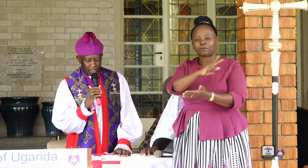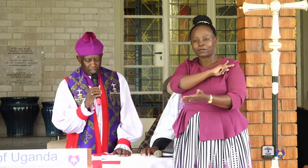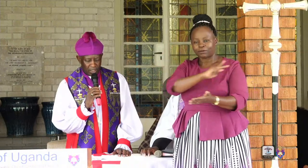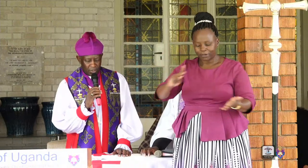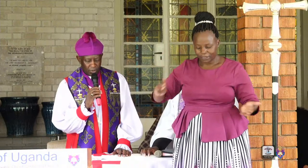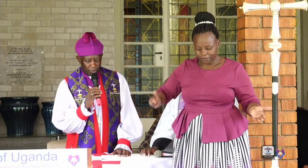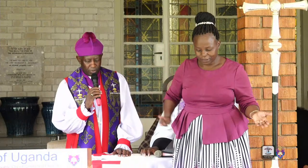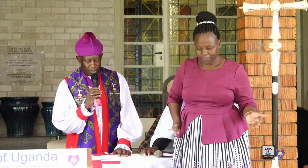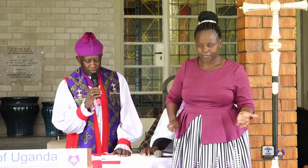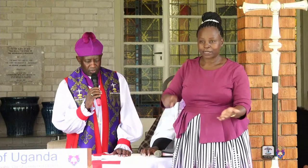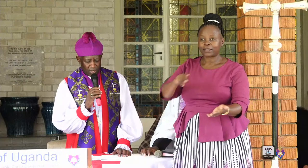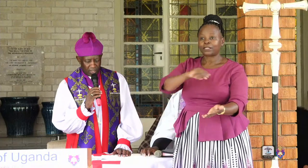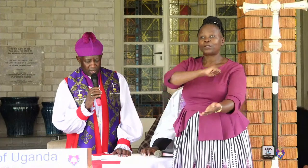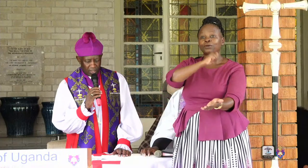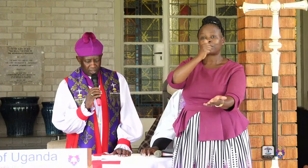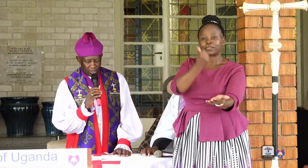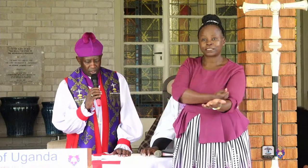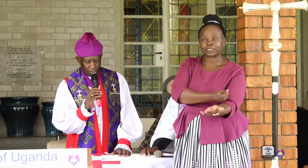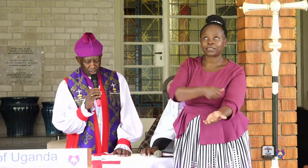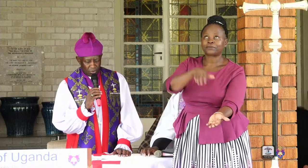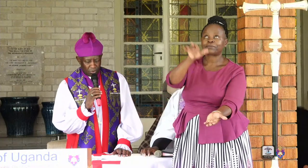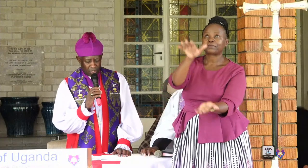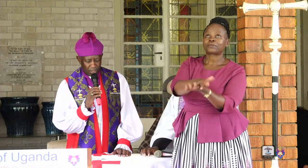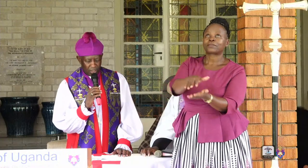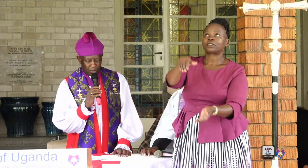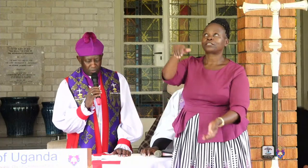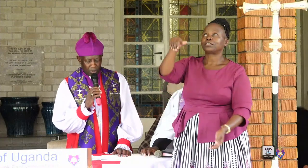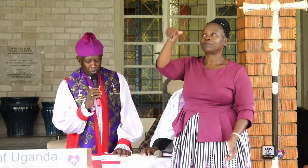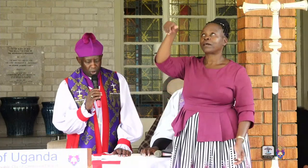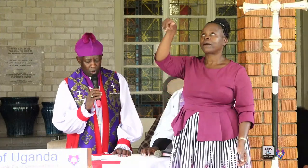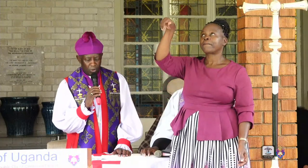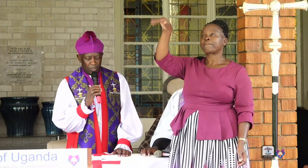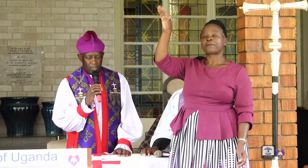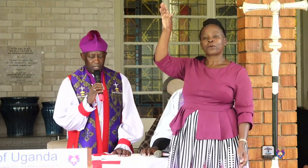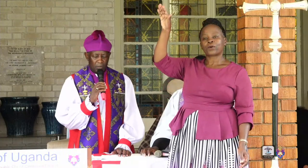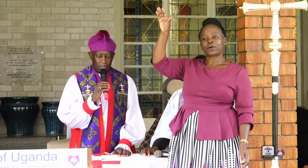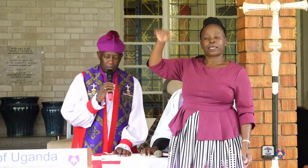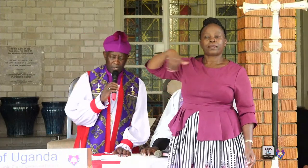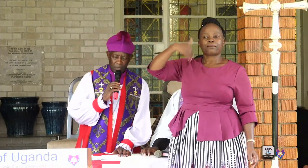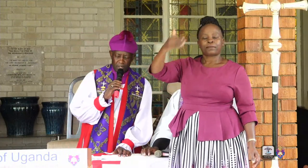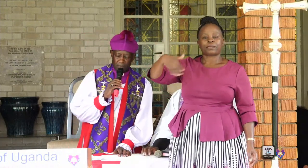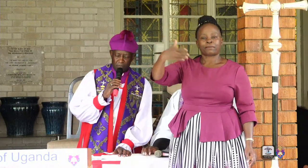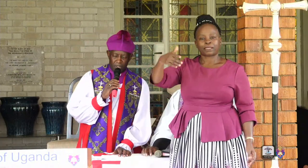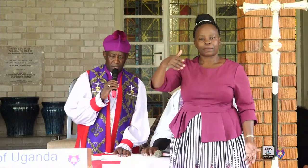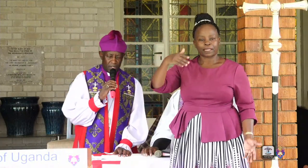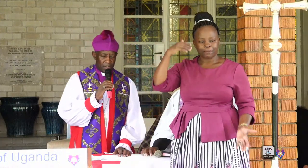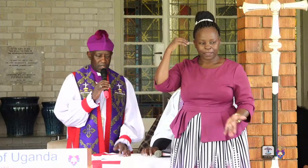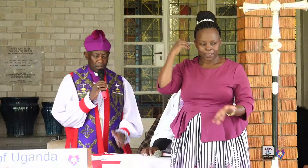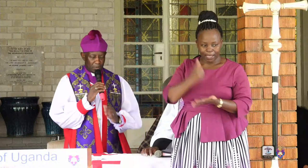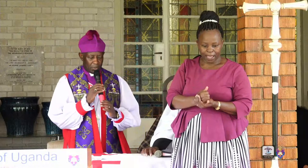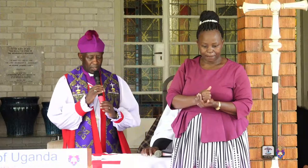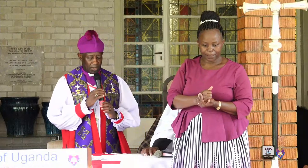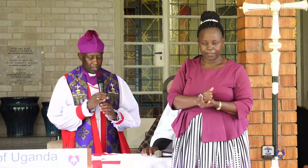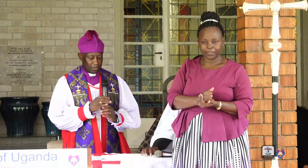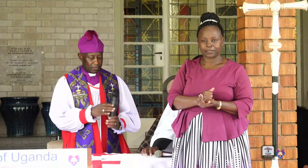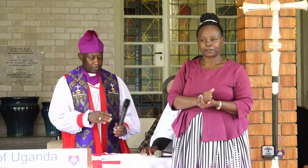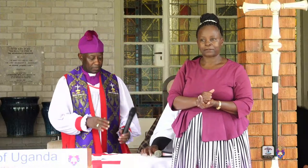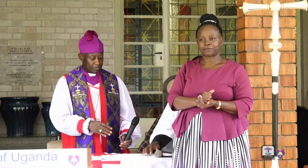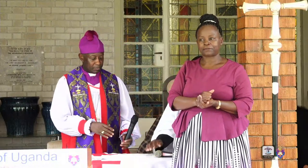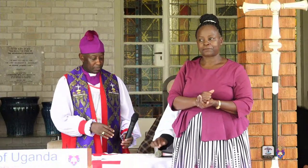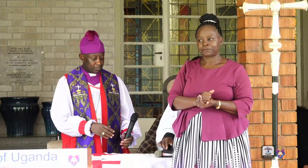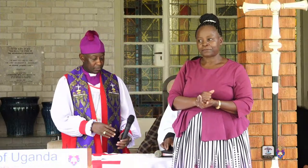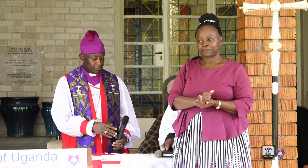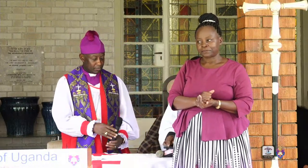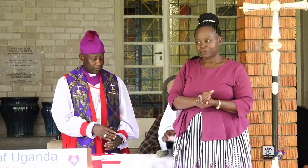obwakabaka n'obuyinza n'ekitiibwa bibyo emirembe n'emirembe. Amen.